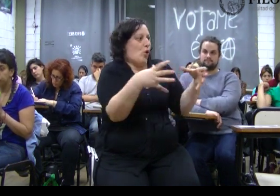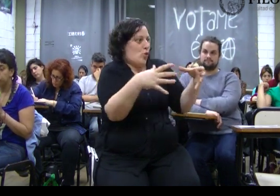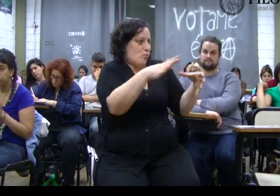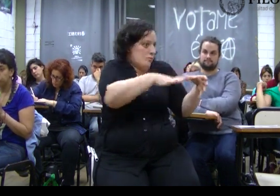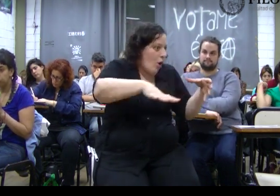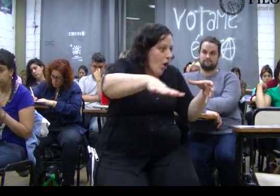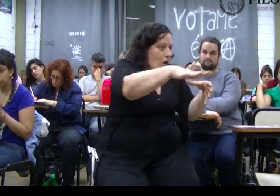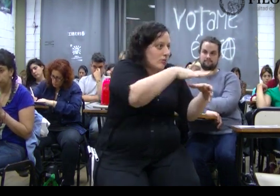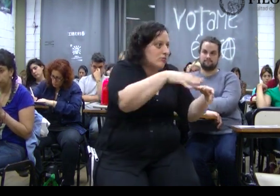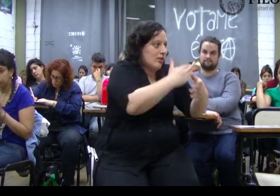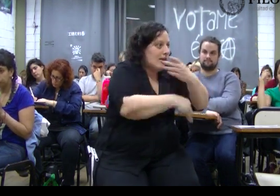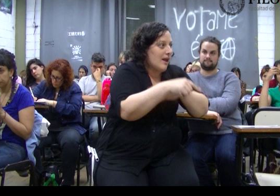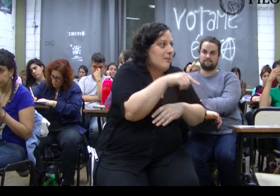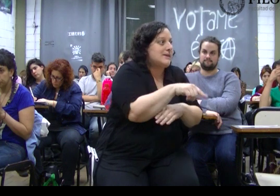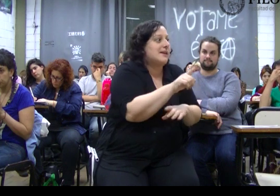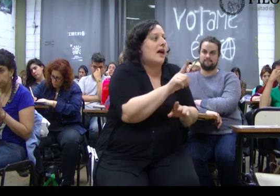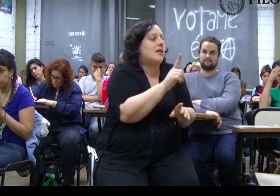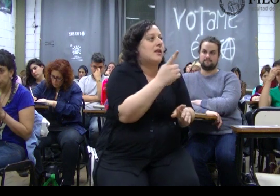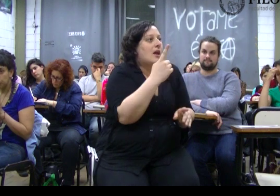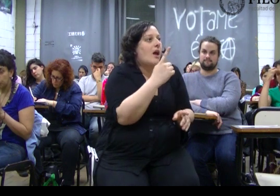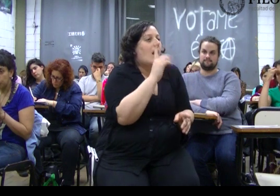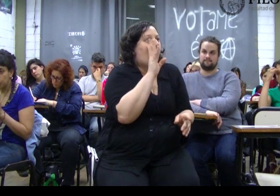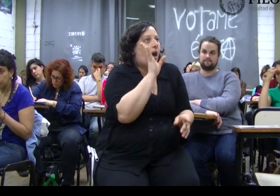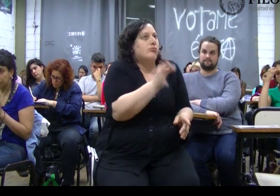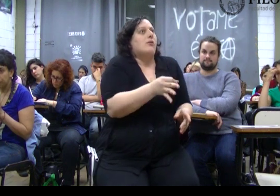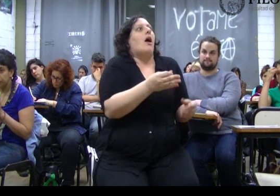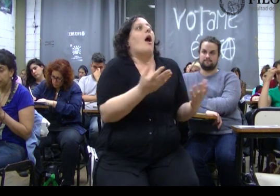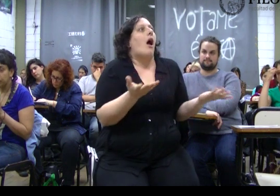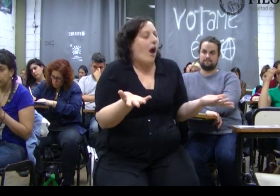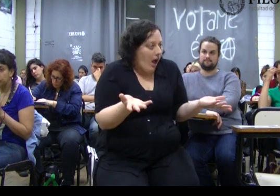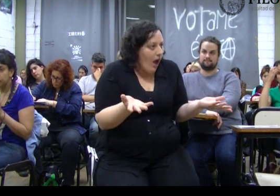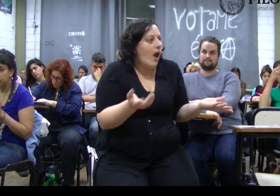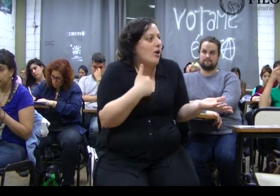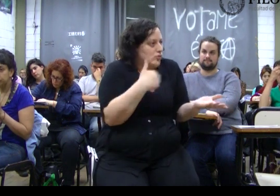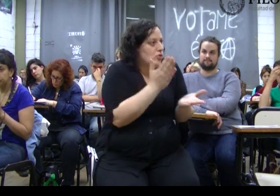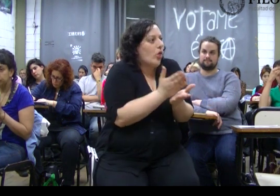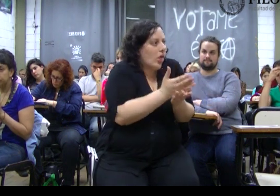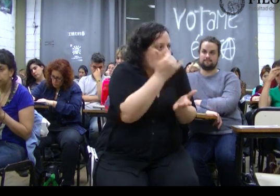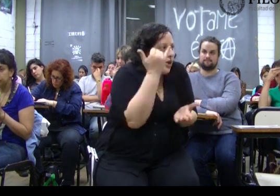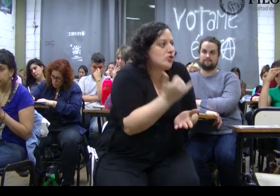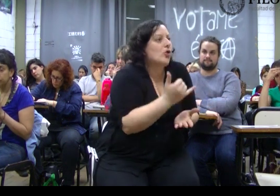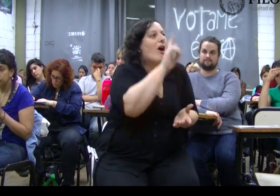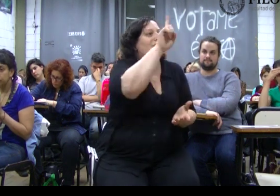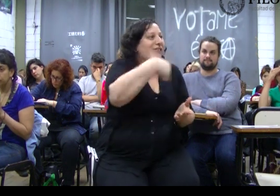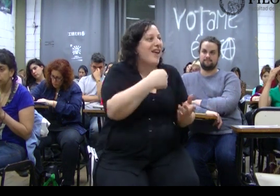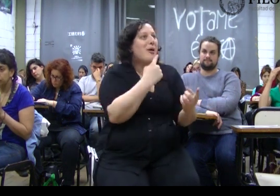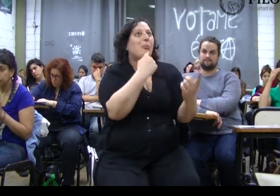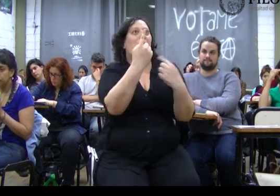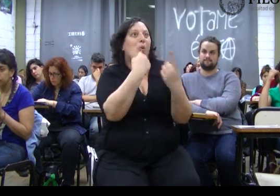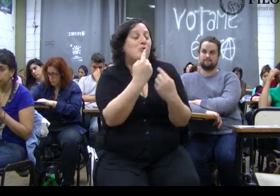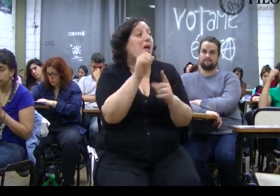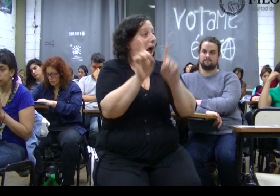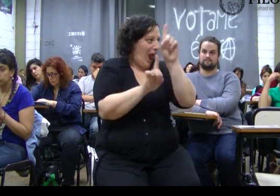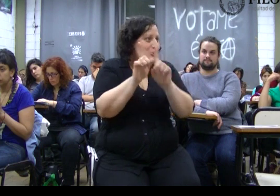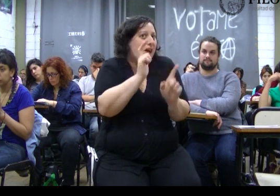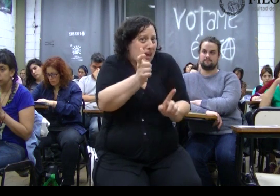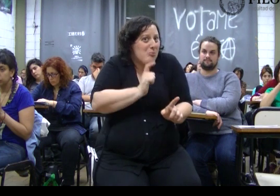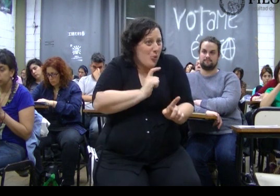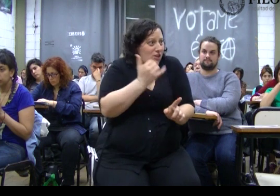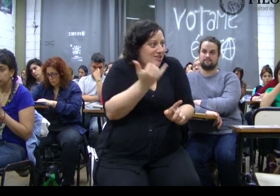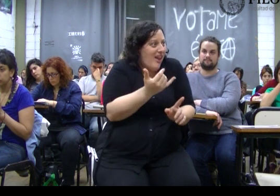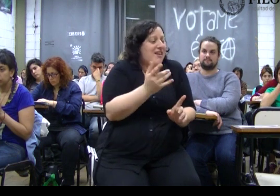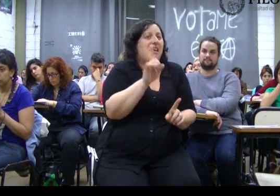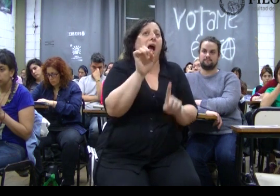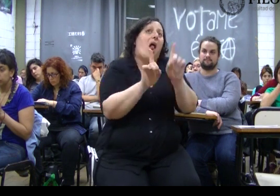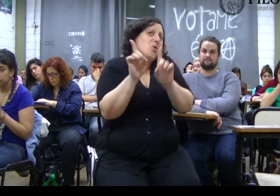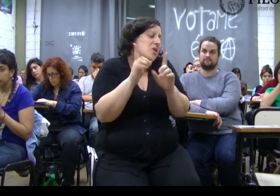disparador de muchas preguntas que algunas pueden tener respuestas y otras nos quedan como